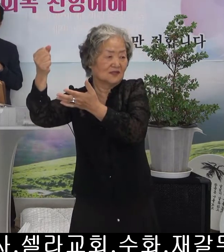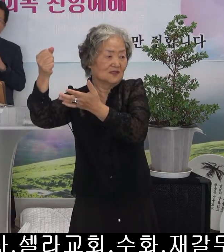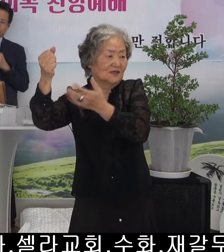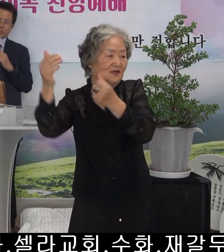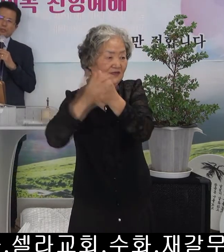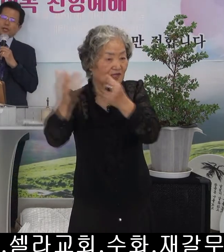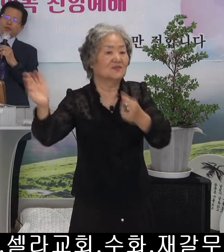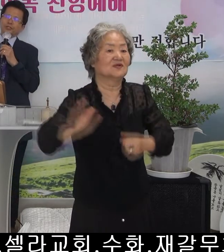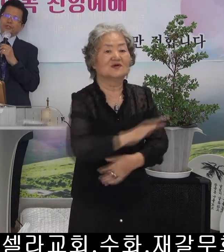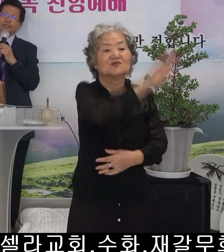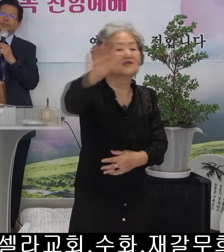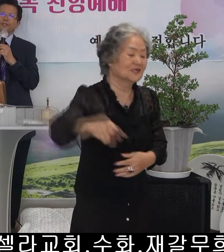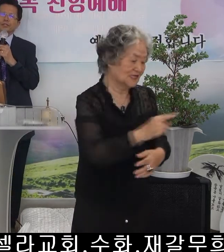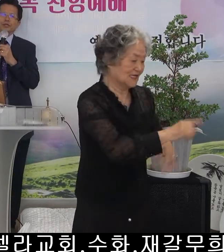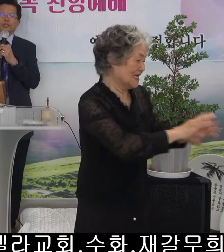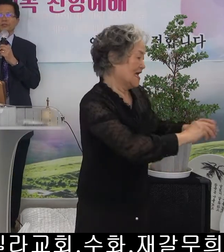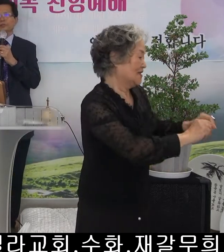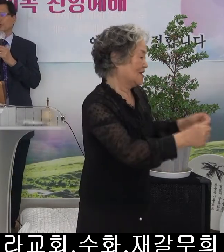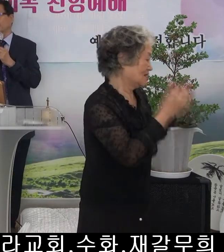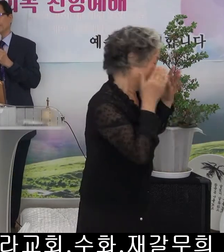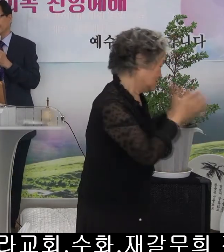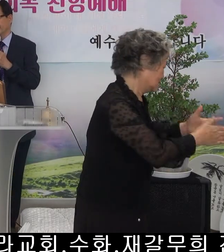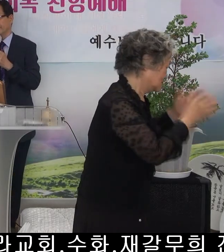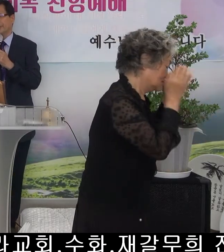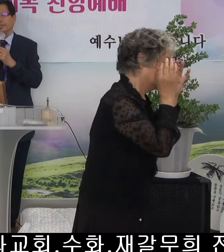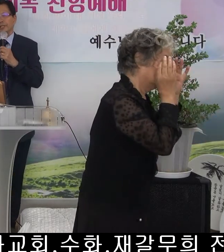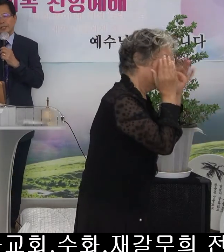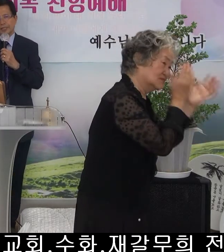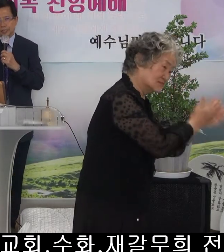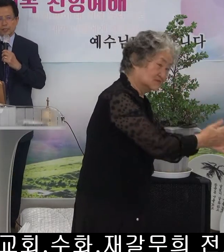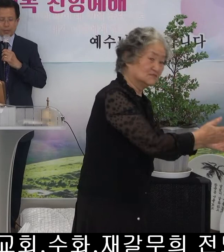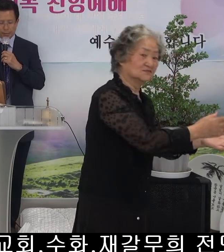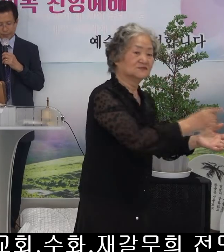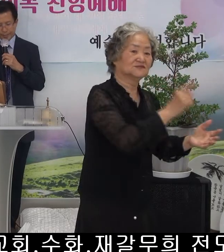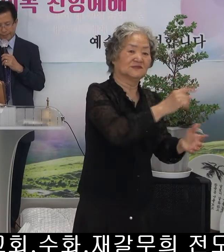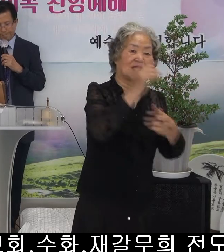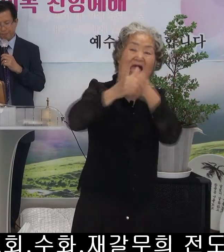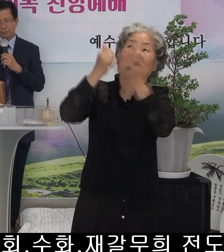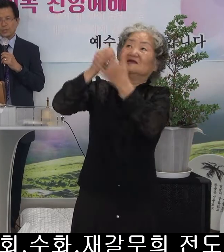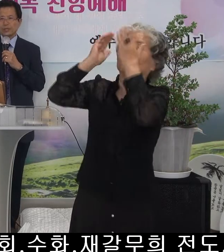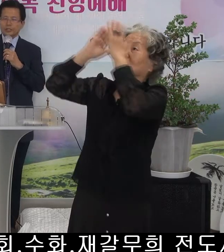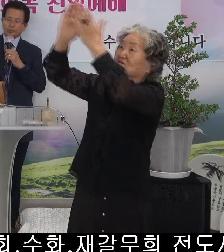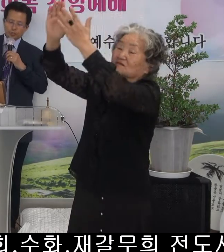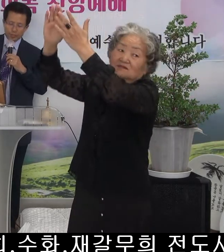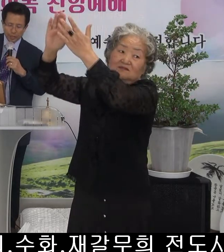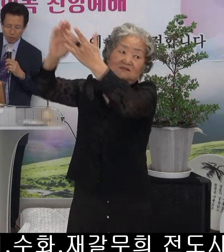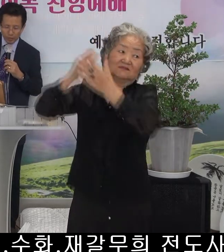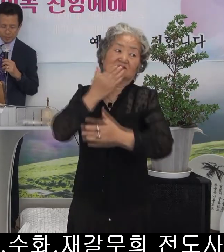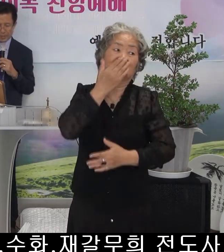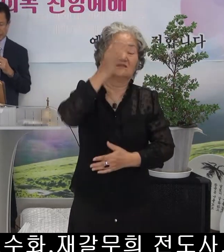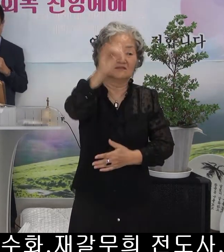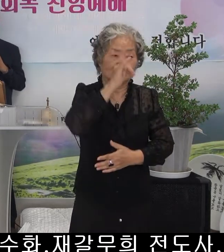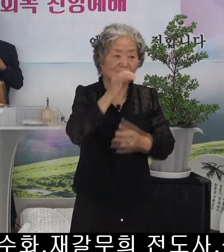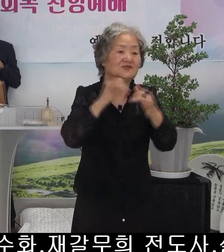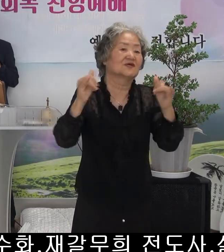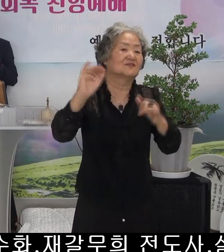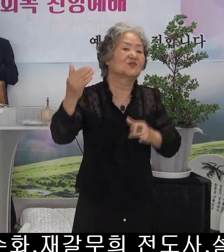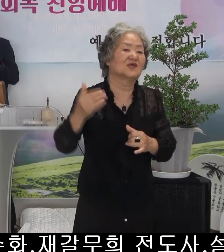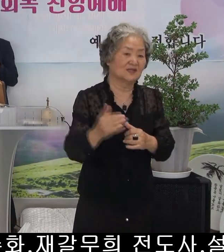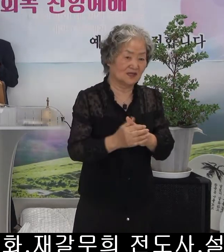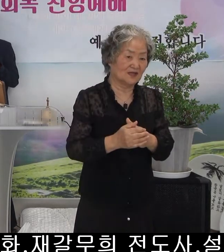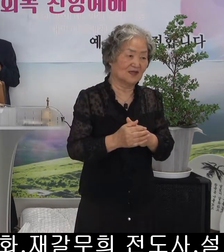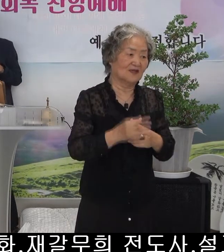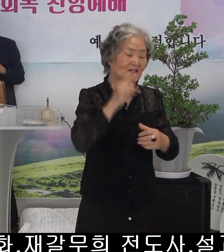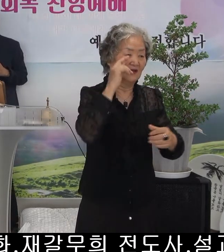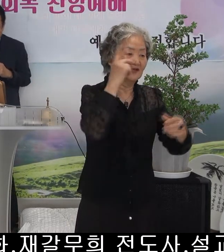하늘 위의 것을 바라보시는 저와 여러분들 모두가 되어 가시기를 바랍니다. 예수님이 이렇게 고백합니다. 사도 바울이